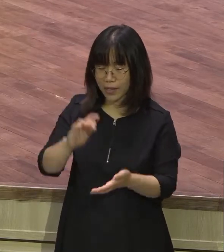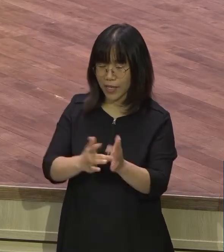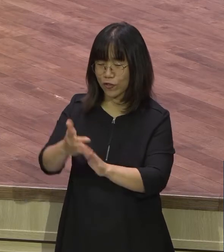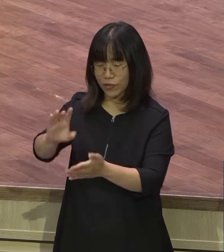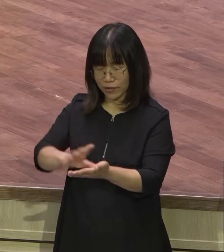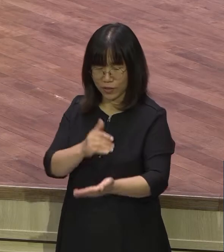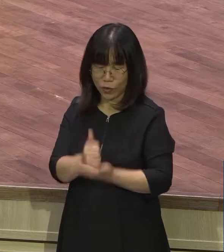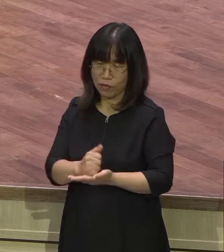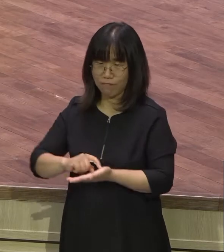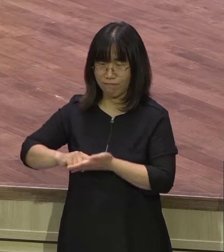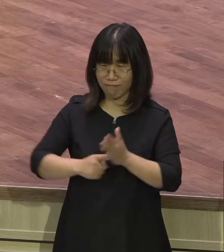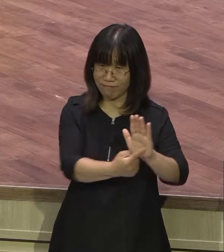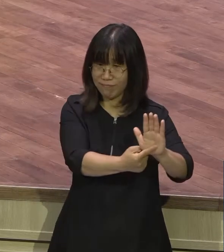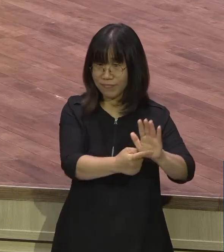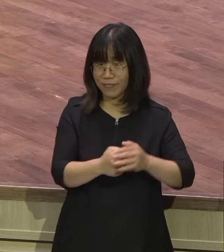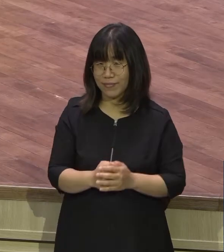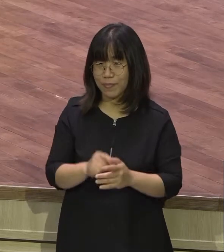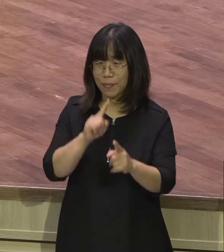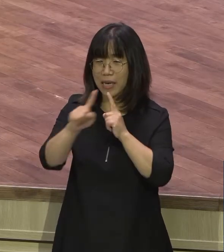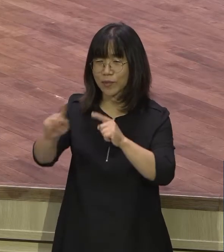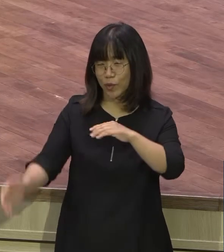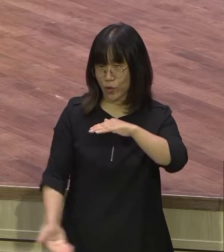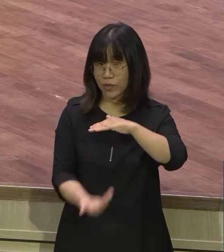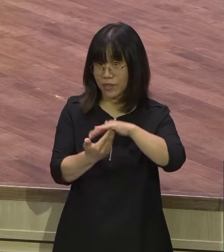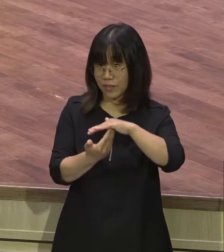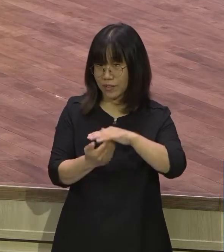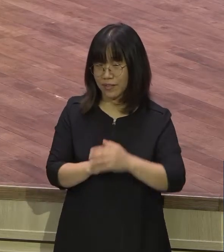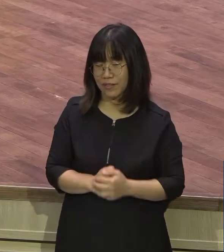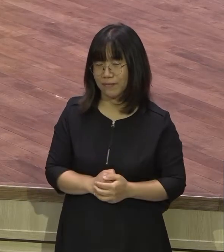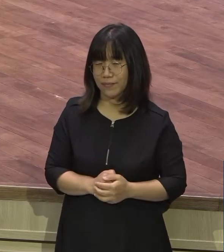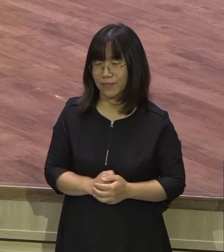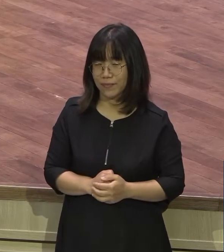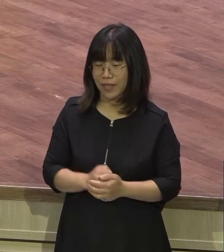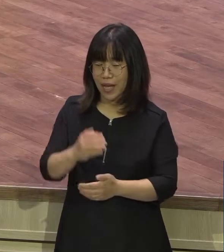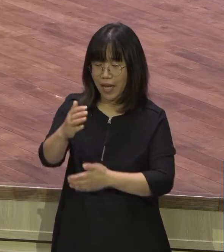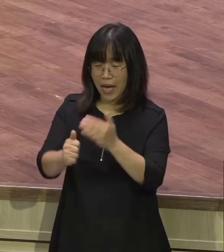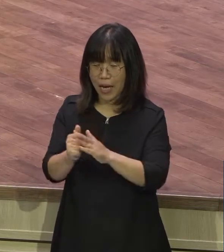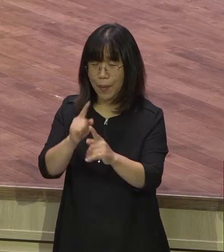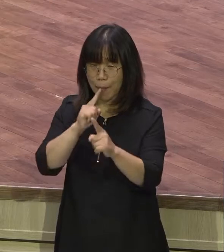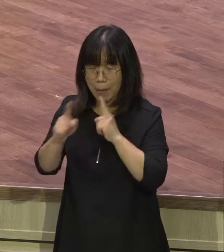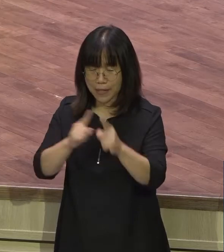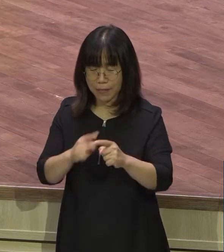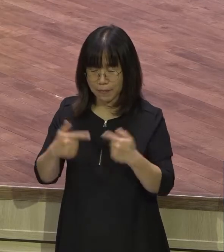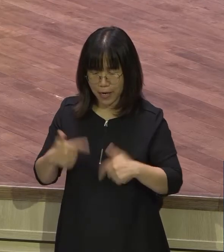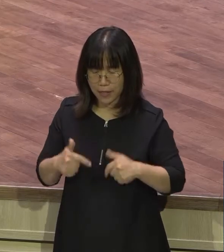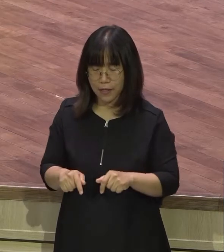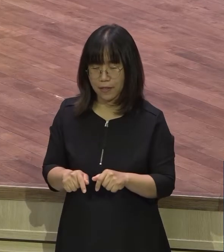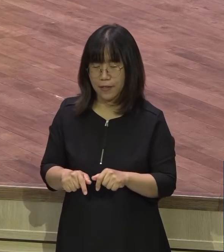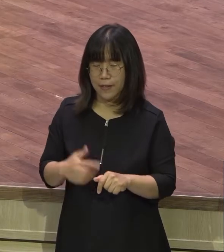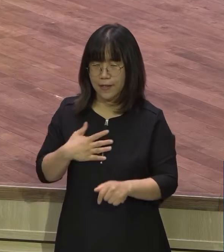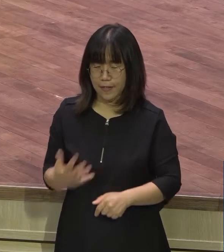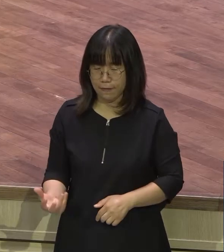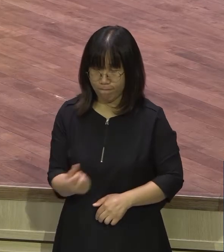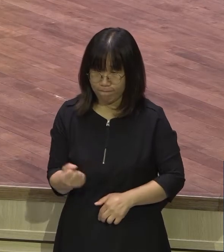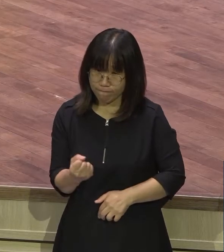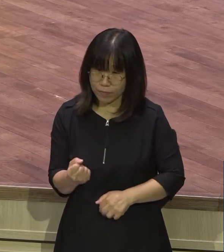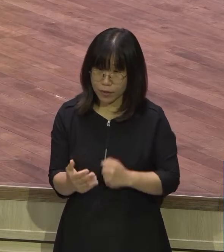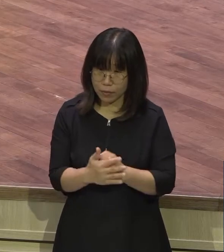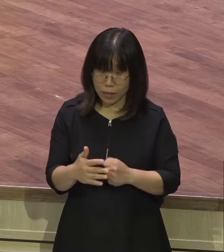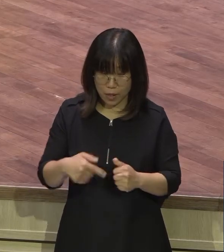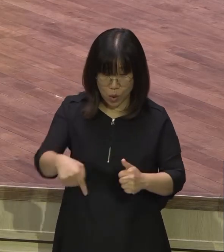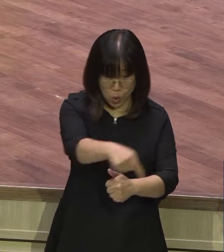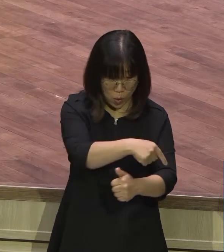그러시도 말씀 성취 말씀이 바탕에 깔려있기 때문에 모든 환경이 뭐냐